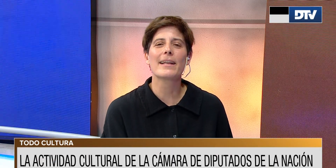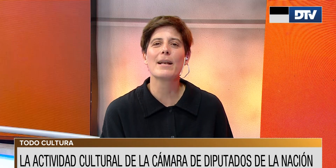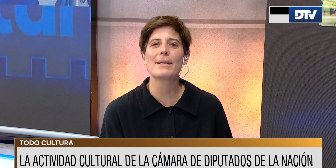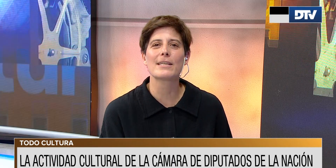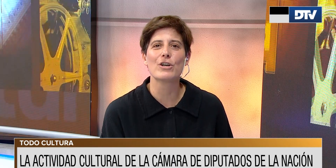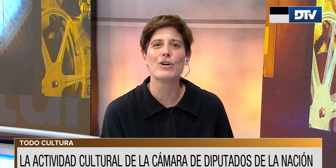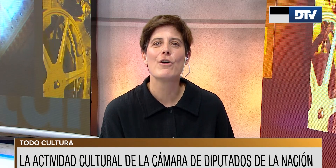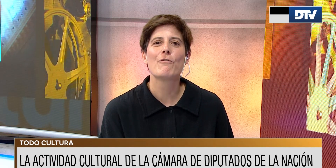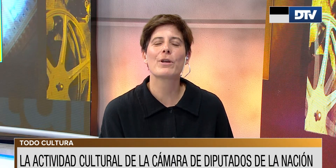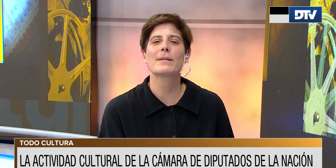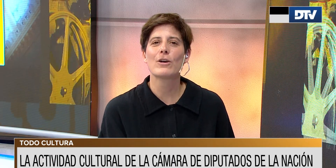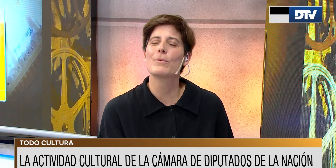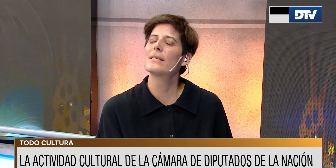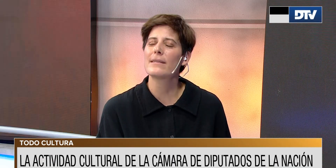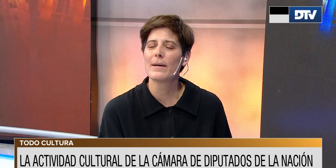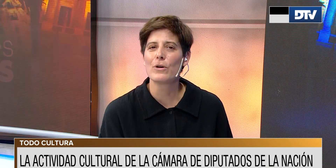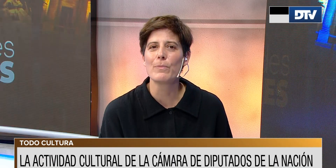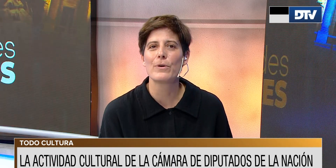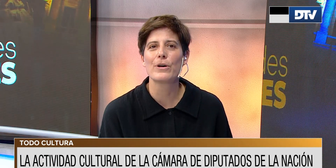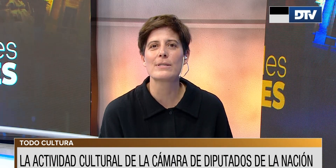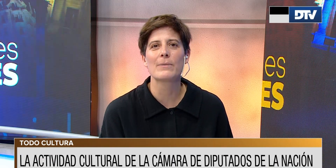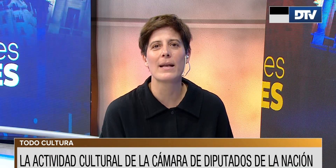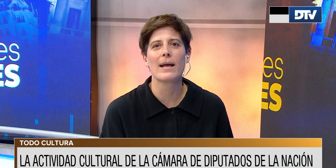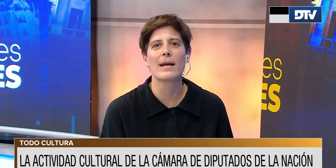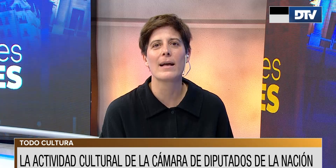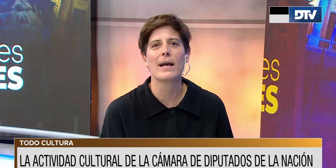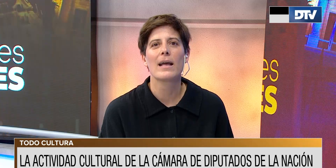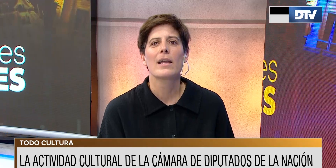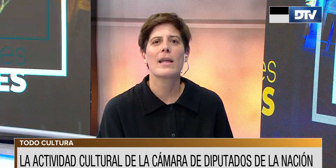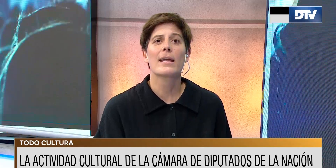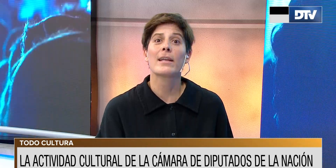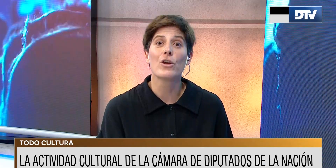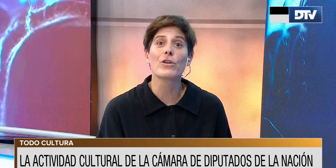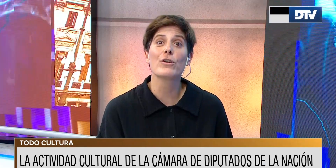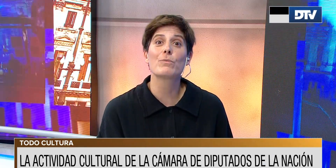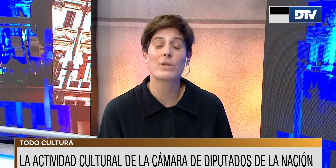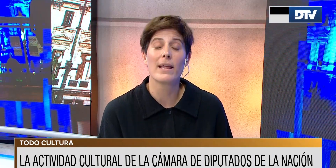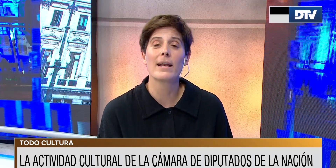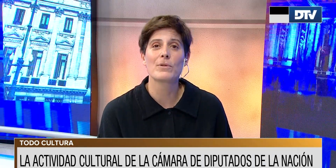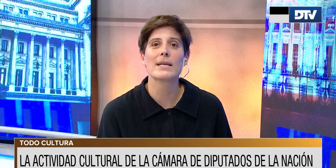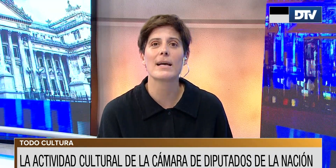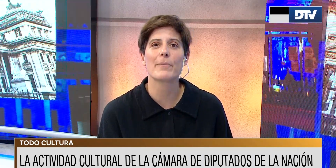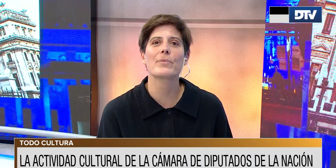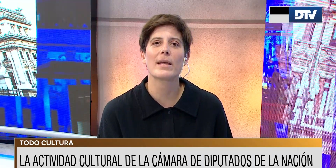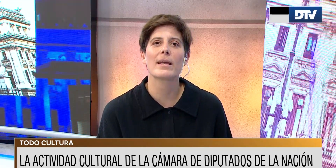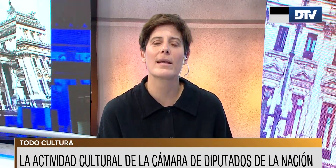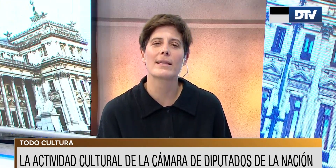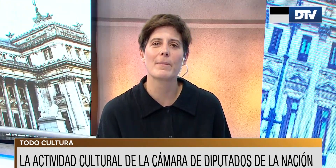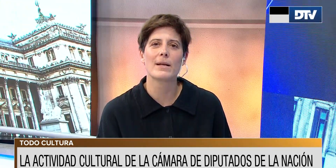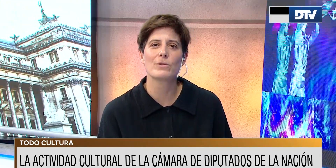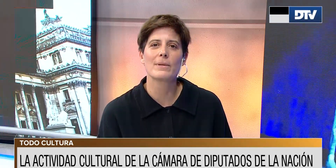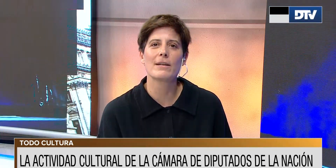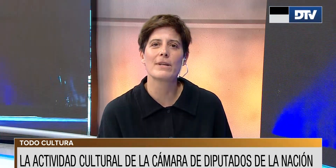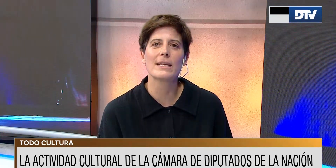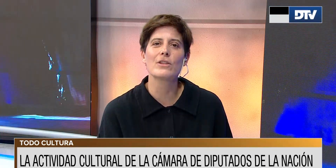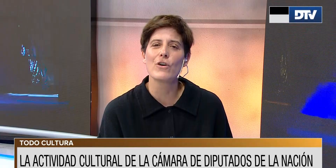próxima. Ariel Pacheco fue invitado, como decíamos, por Silvana Ginocchio, diputada de la provincia de